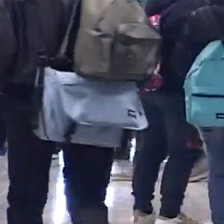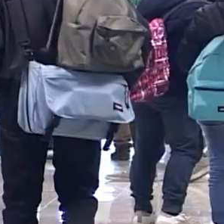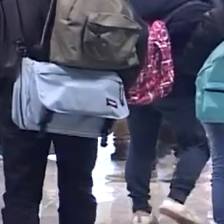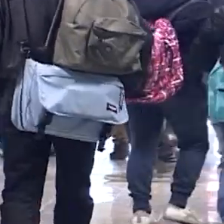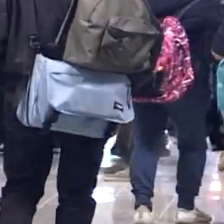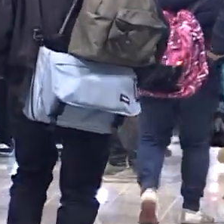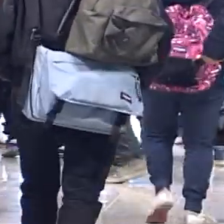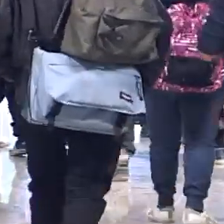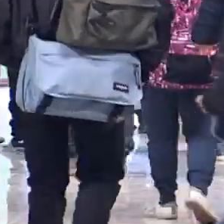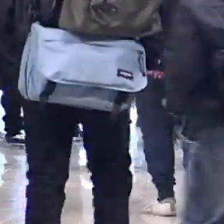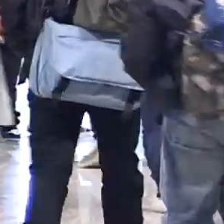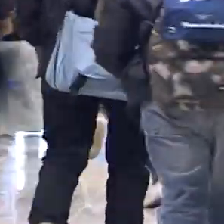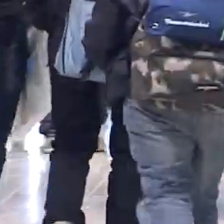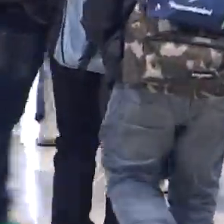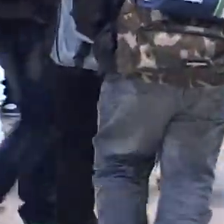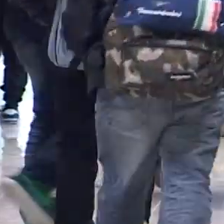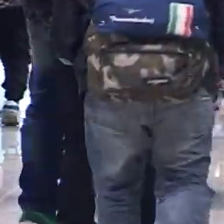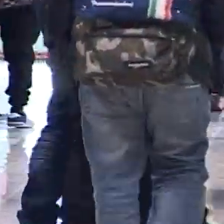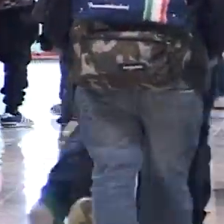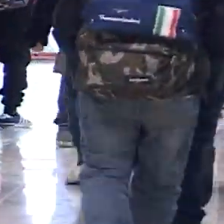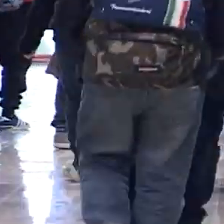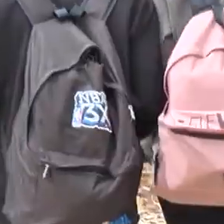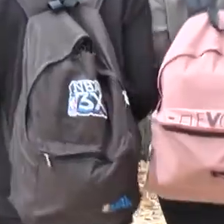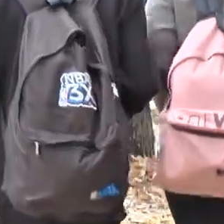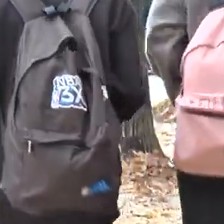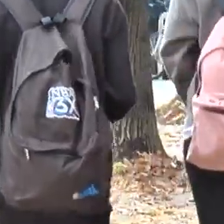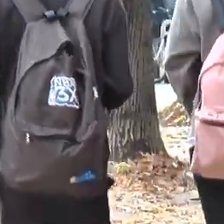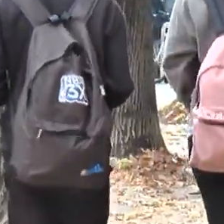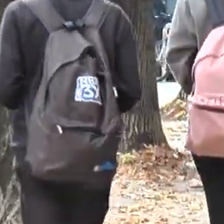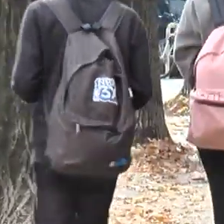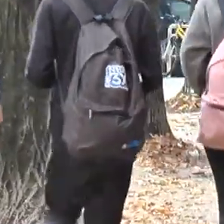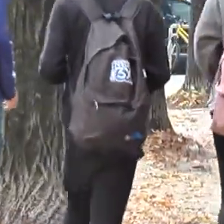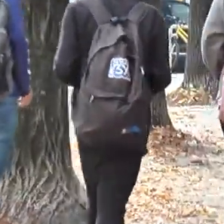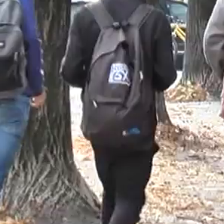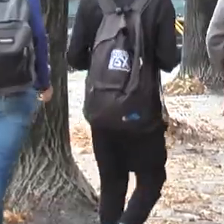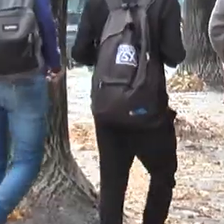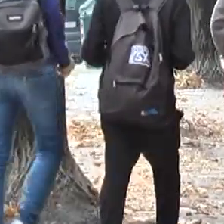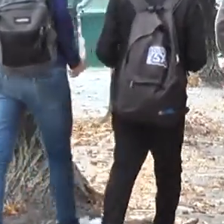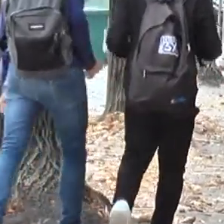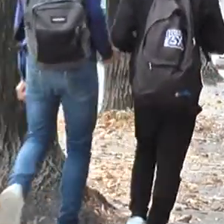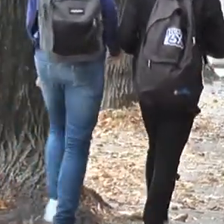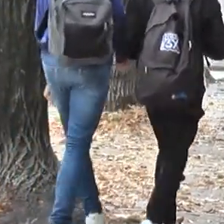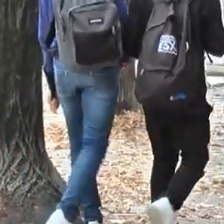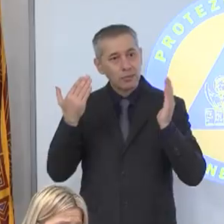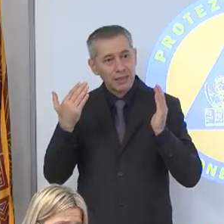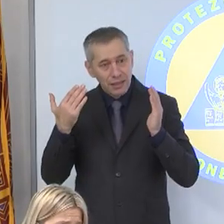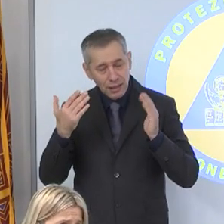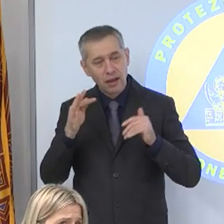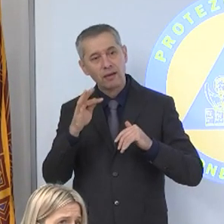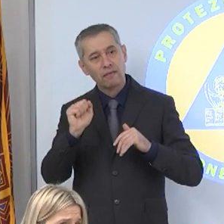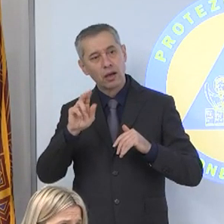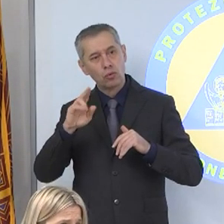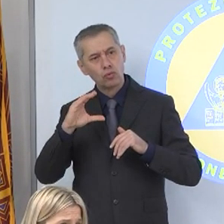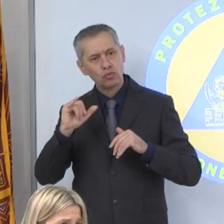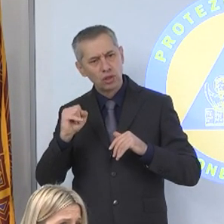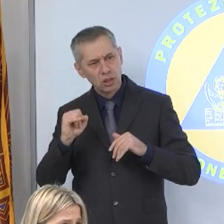in età scolare. Nell'80% si tratta di casi asintomatici o con sintomi lievi, salvo qualche eccezione. C'era un bambino di